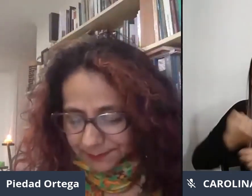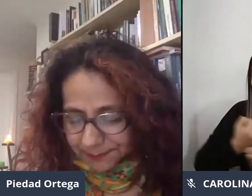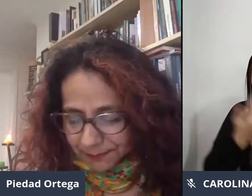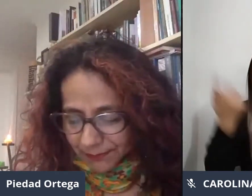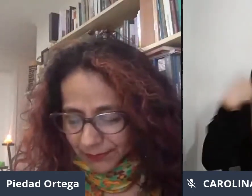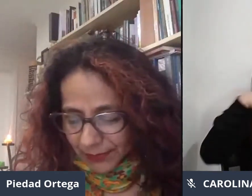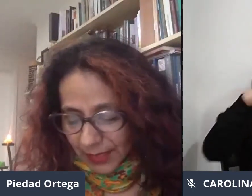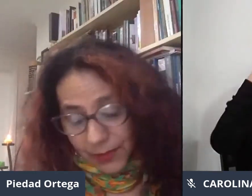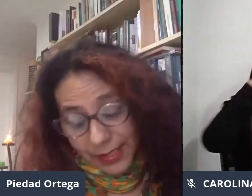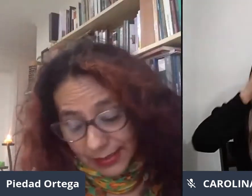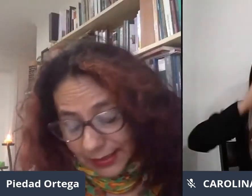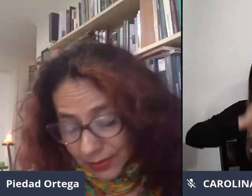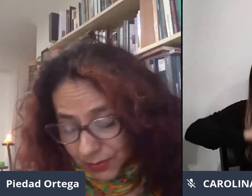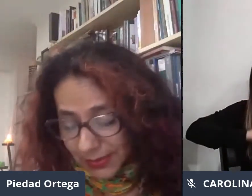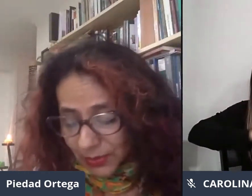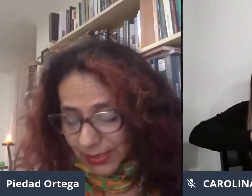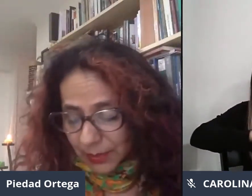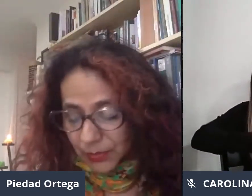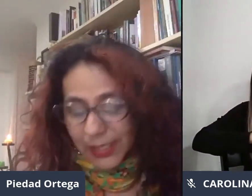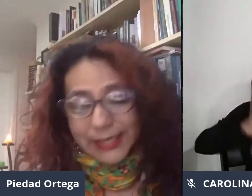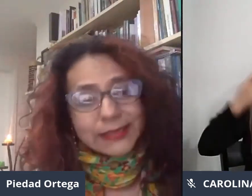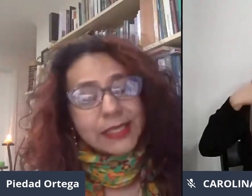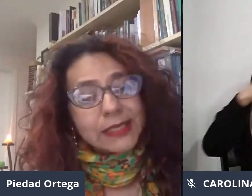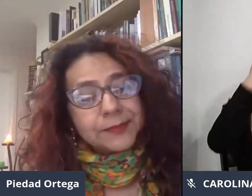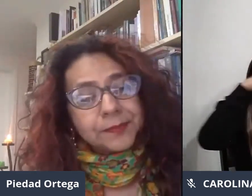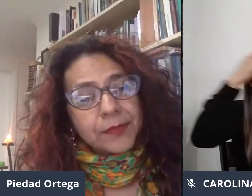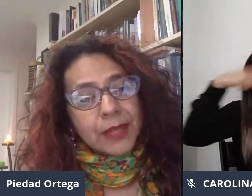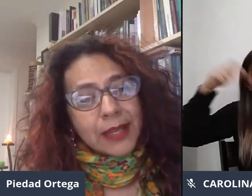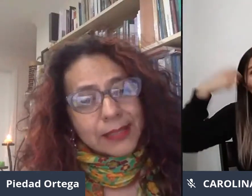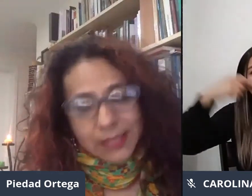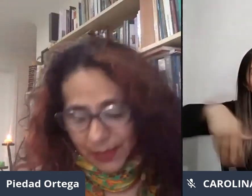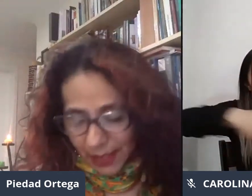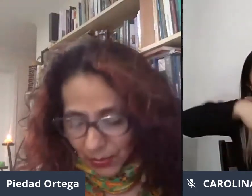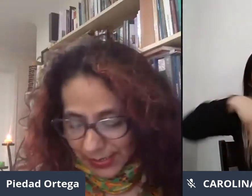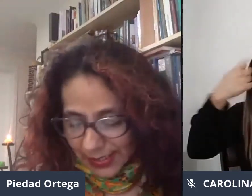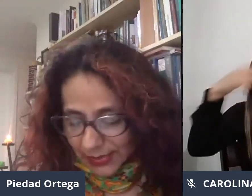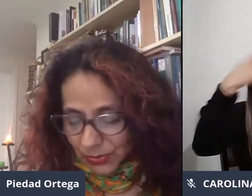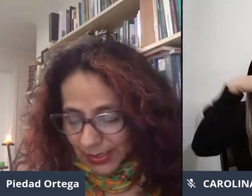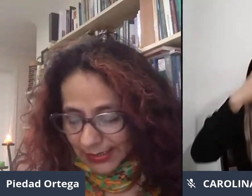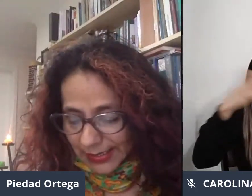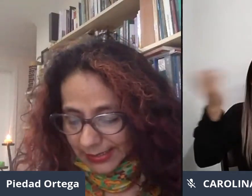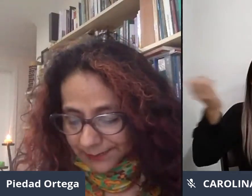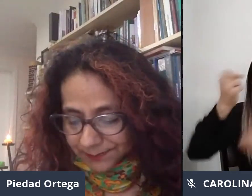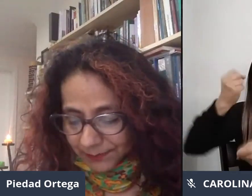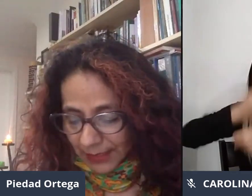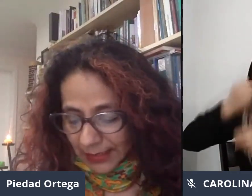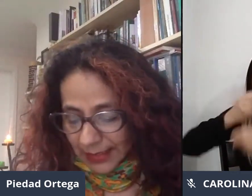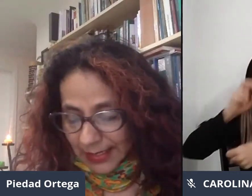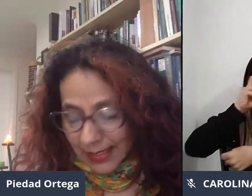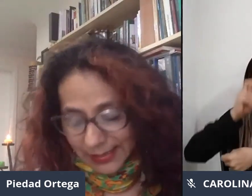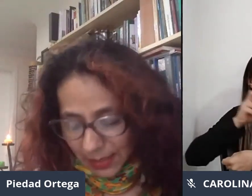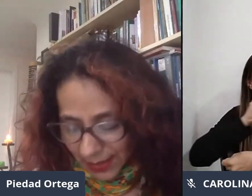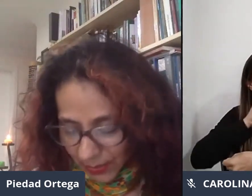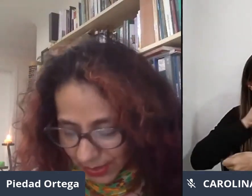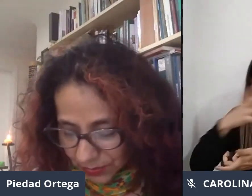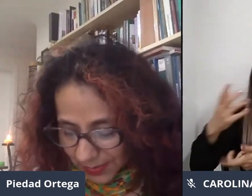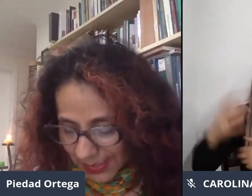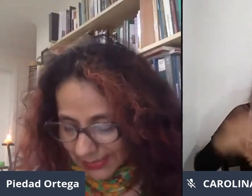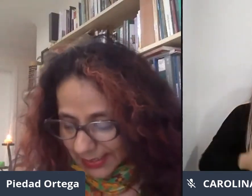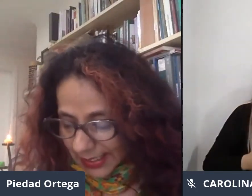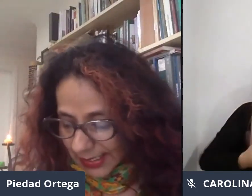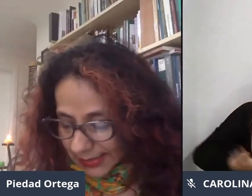venta, que venden, que son vendedores ambulantes, las trabajadoras sexuales, las